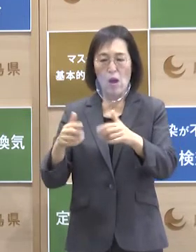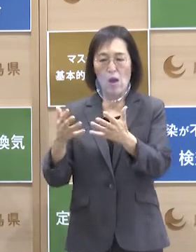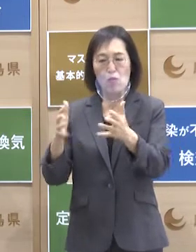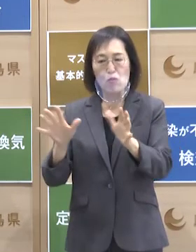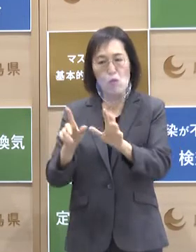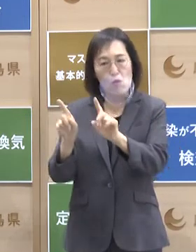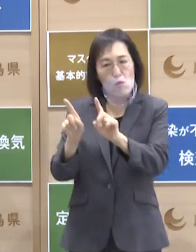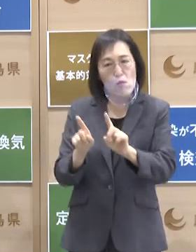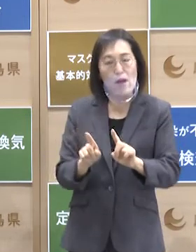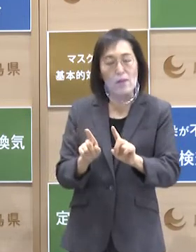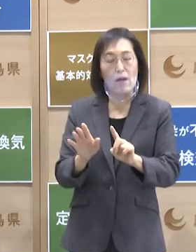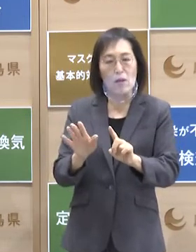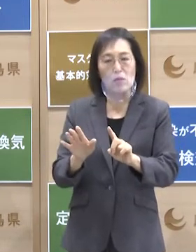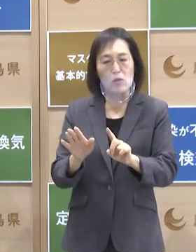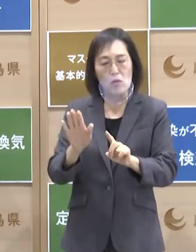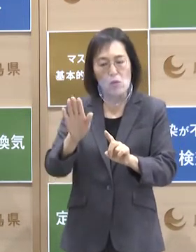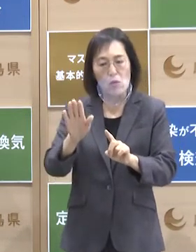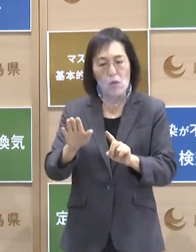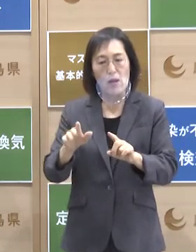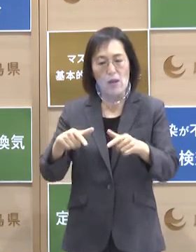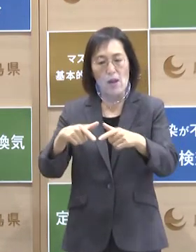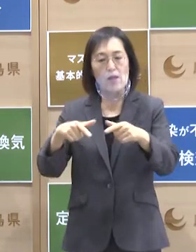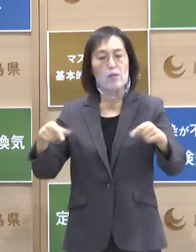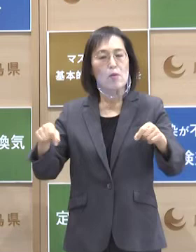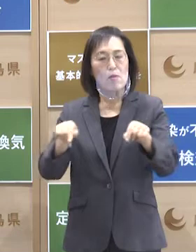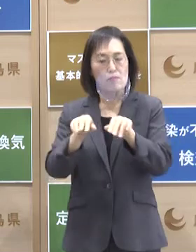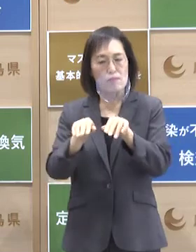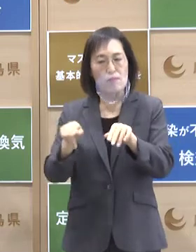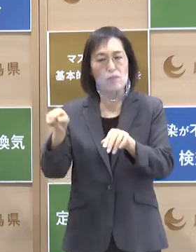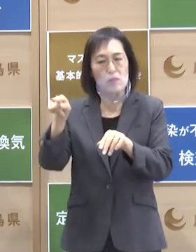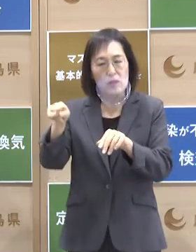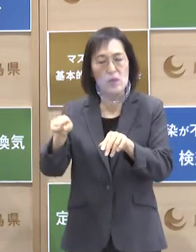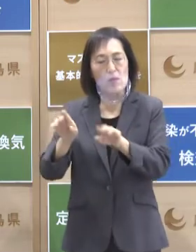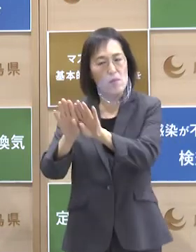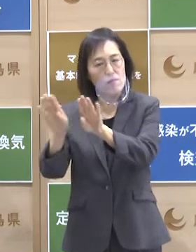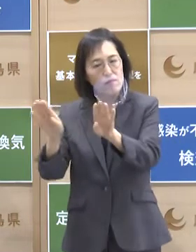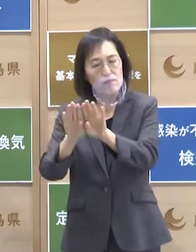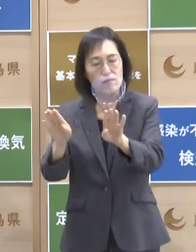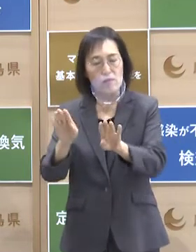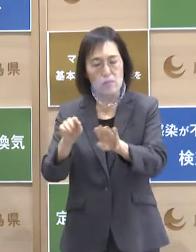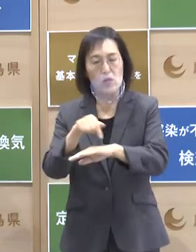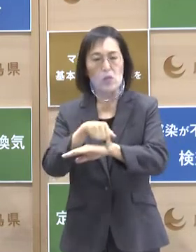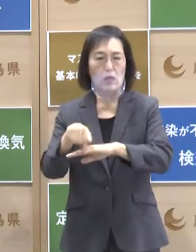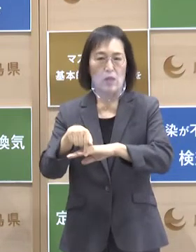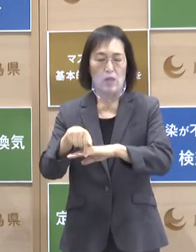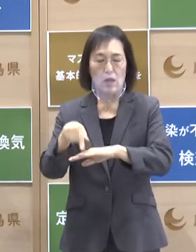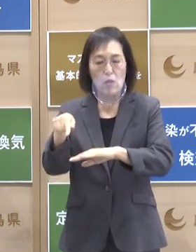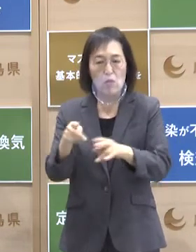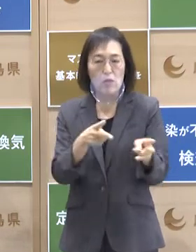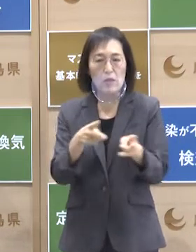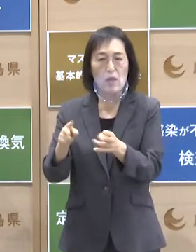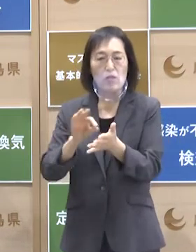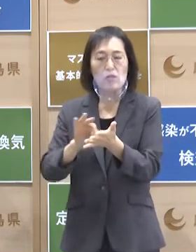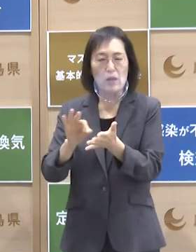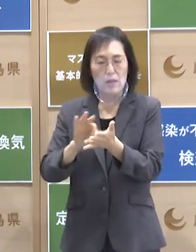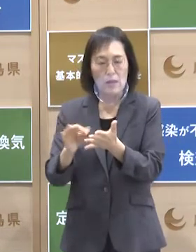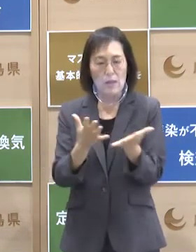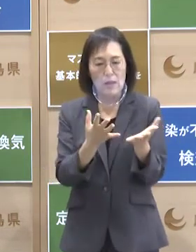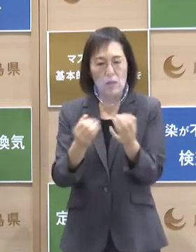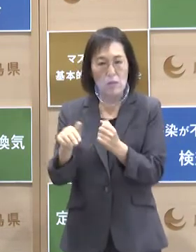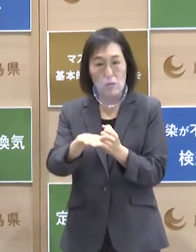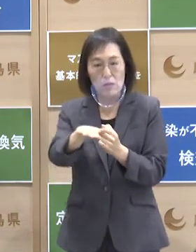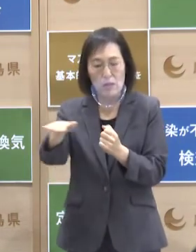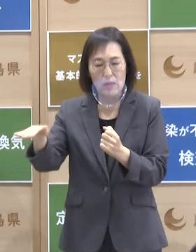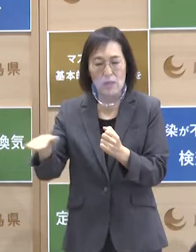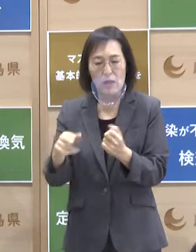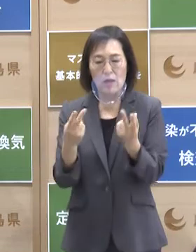が、今後全国拡大も予定されているところであります。でこういった制度を活用して多くの皆さんに広